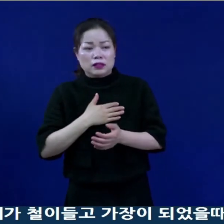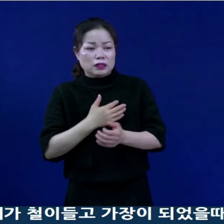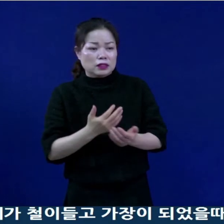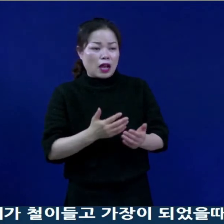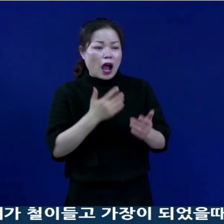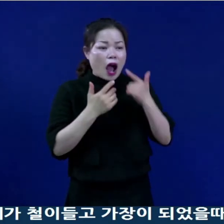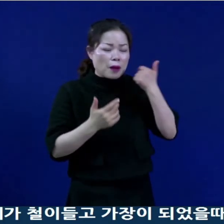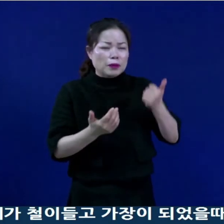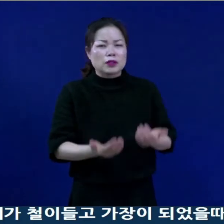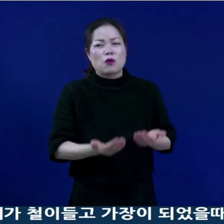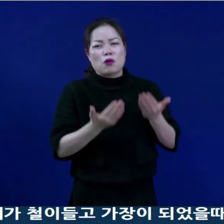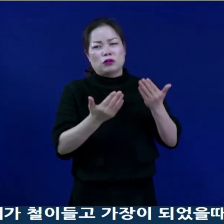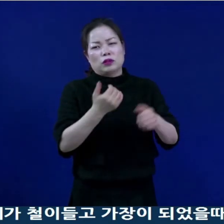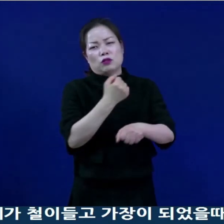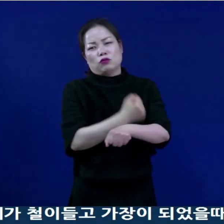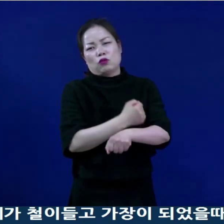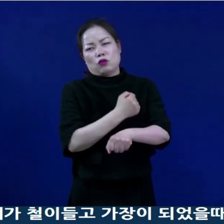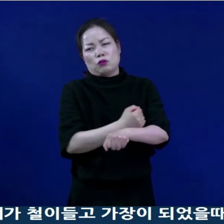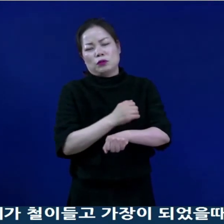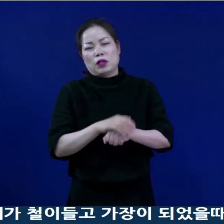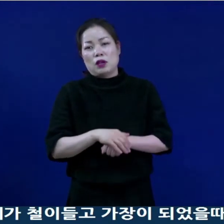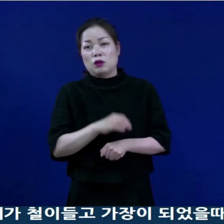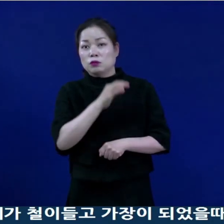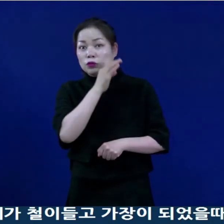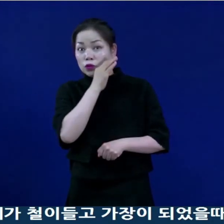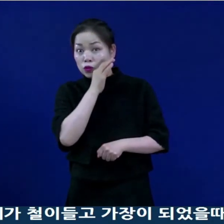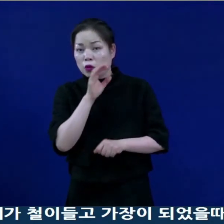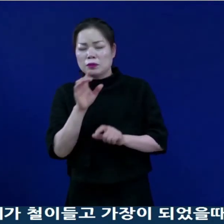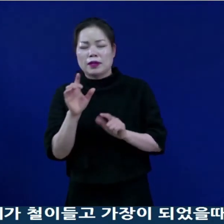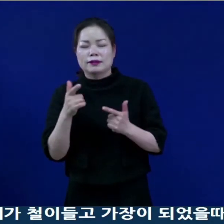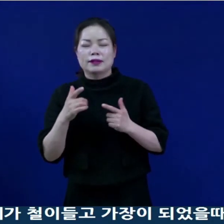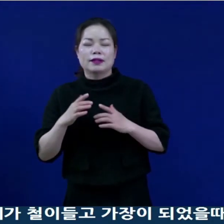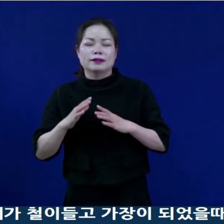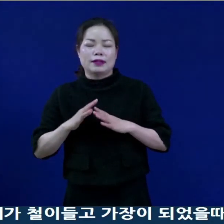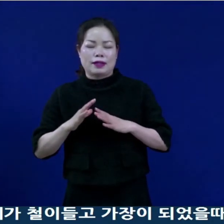있다라고 알게 되는 순간 그것은 부끄러움이 아니라 자랑이 됩니다.